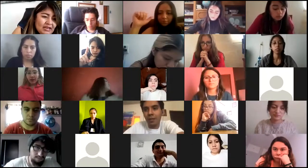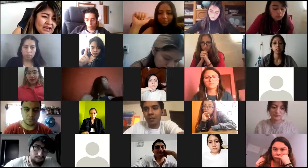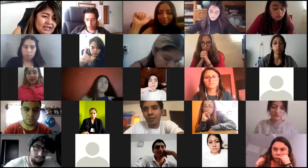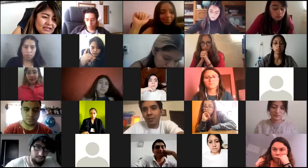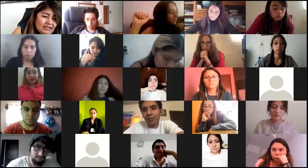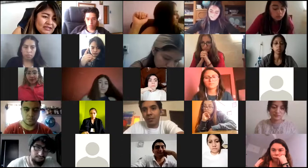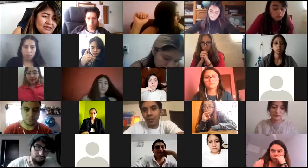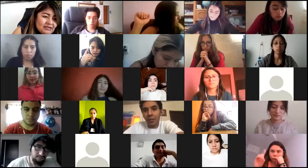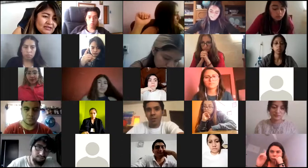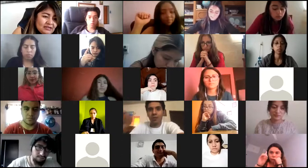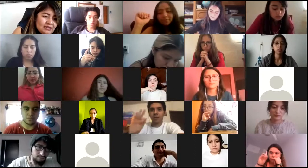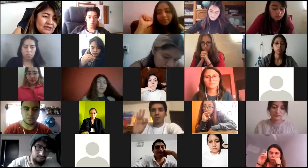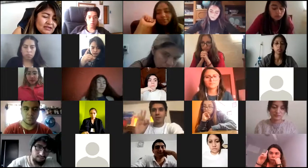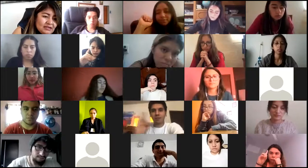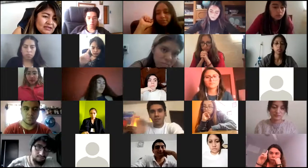la D,